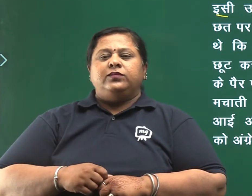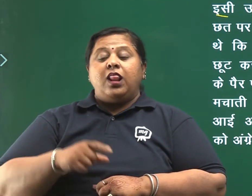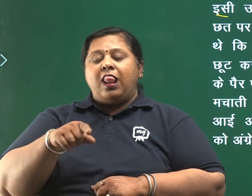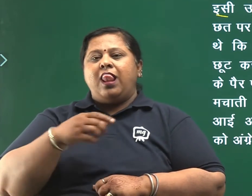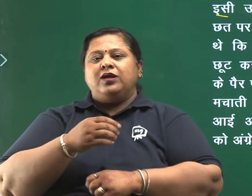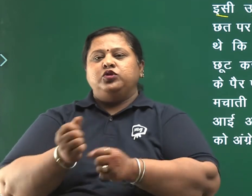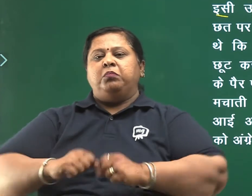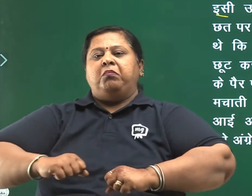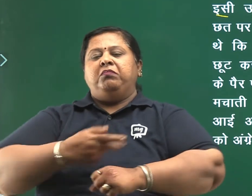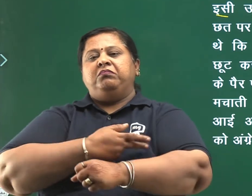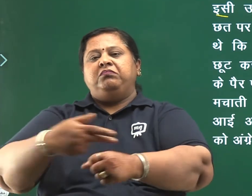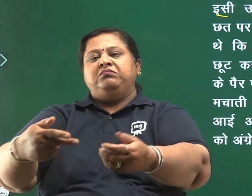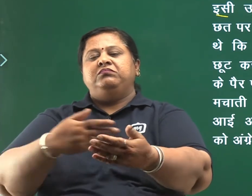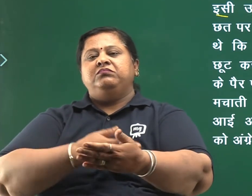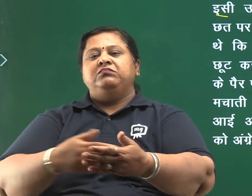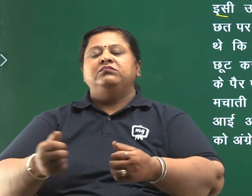लाला जी